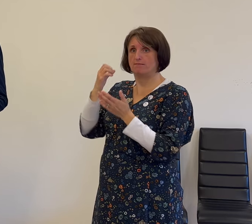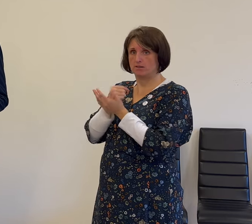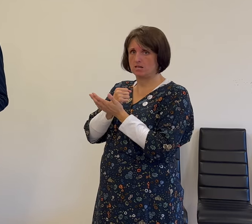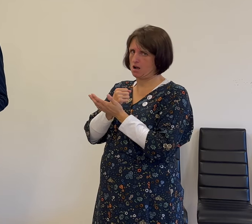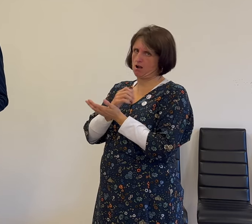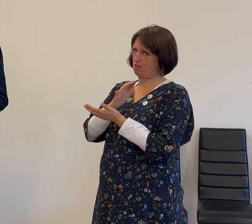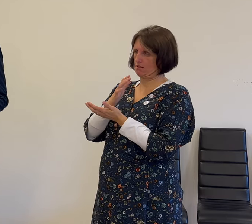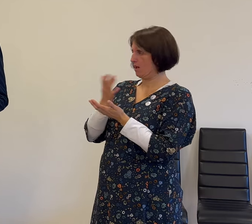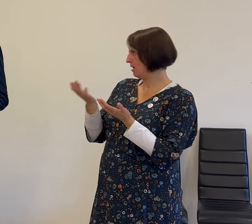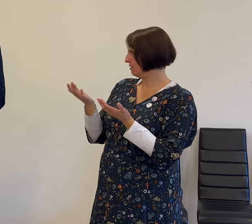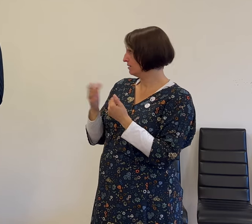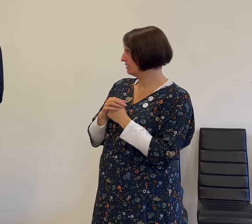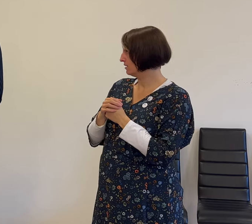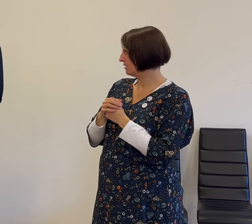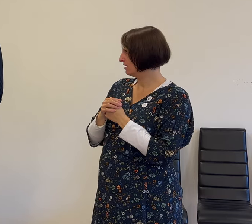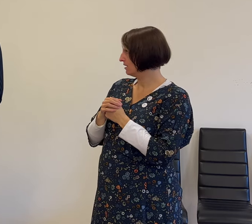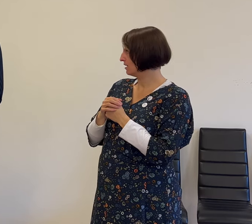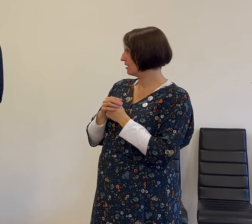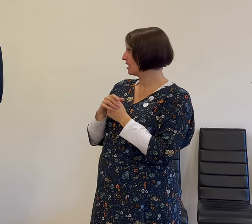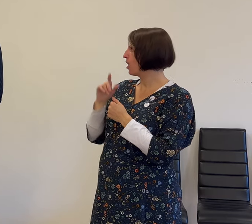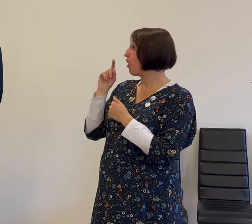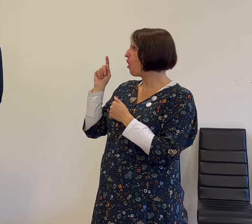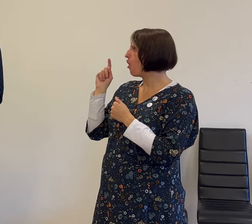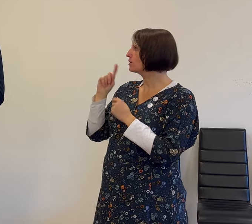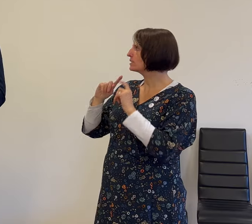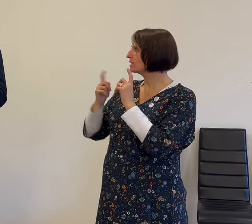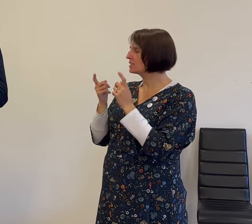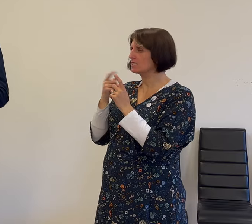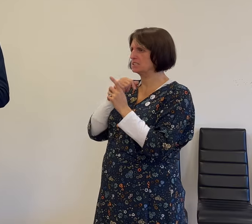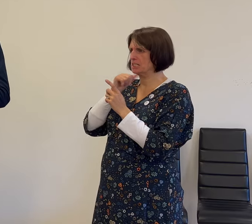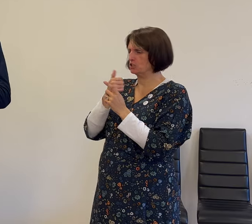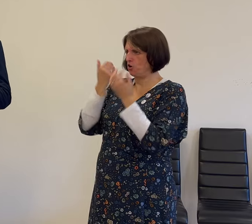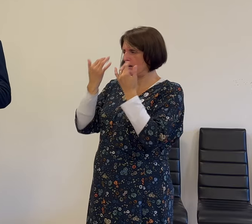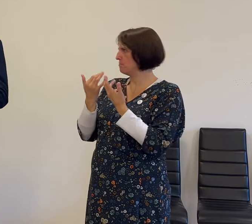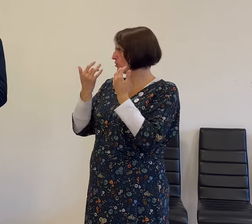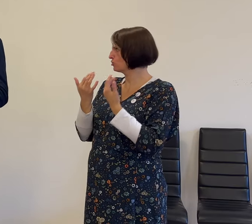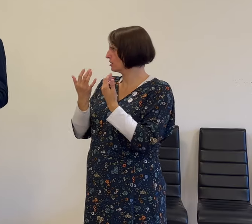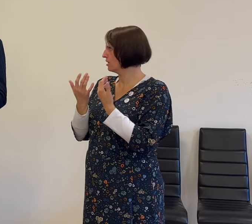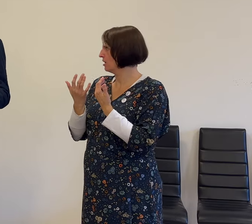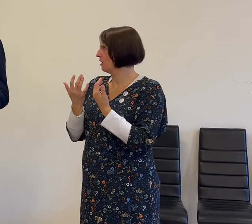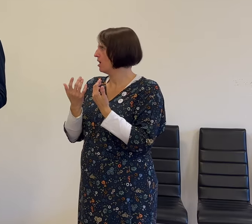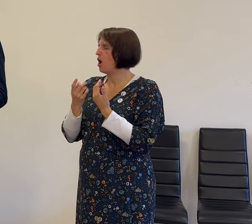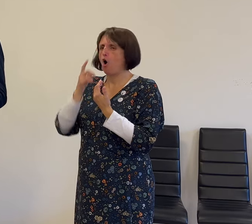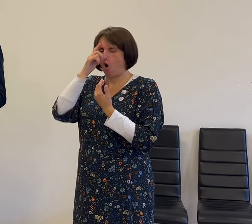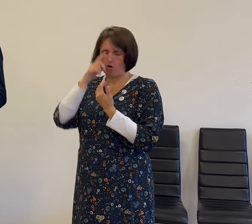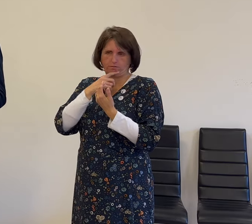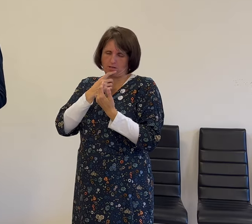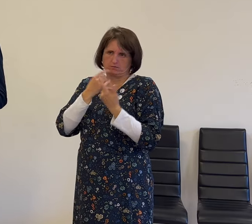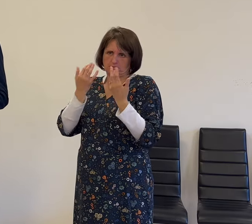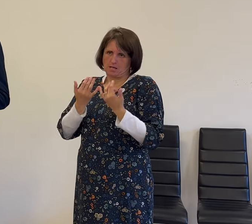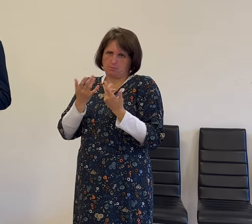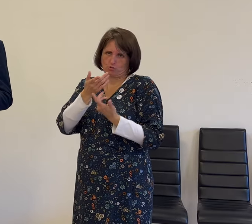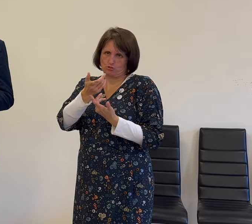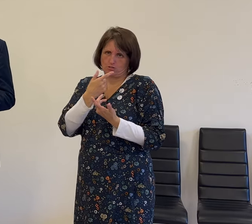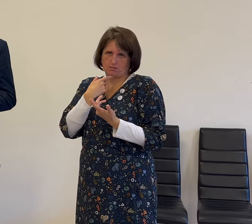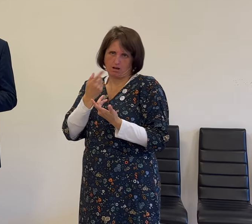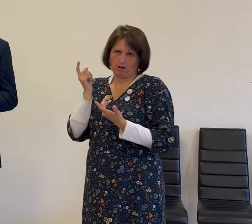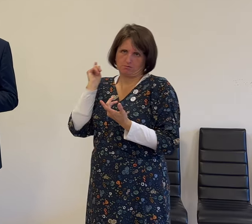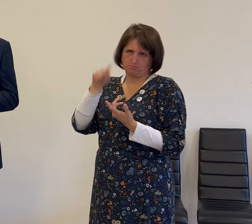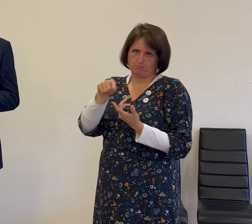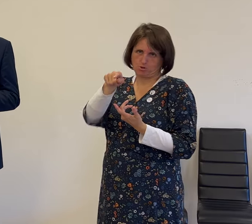Očividně ne. Mobilizační zákony s ním nepočítají. Jeho otec nepočítá s tím, že by se tam do toho